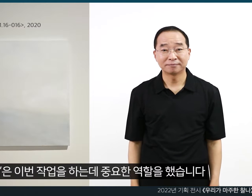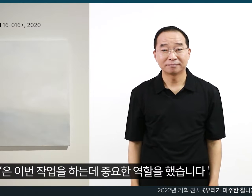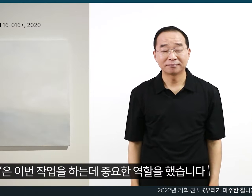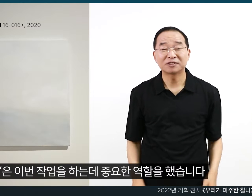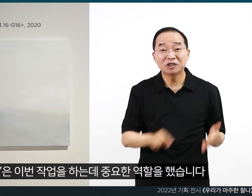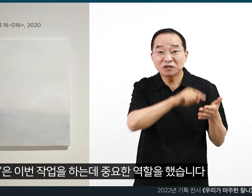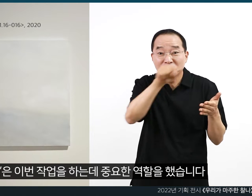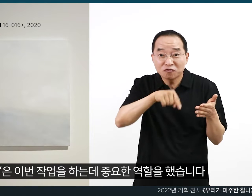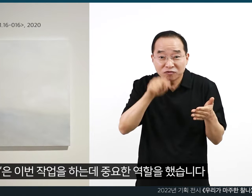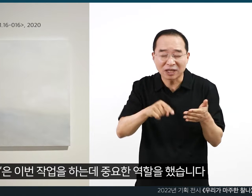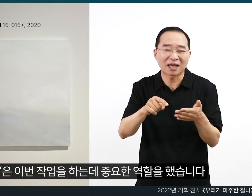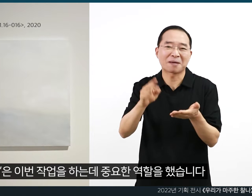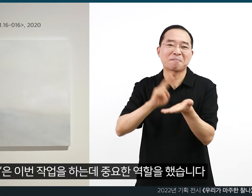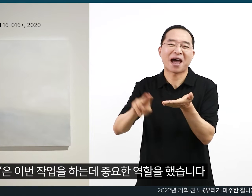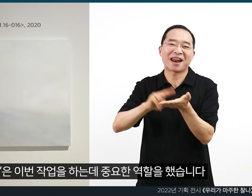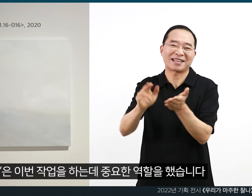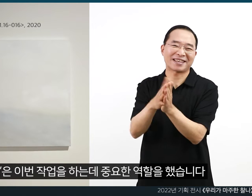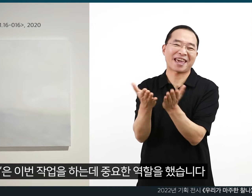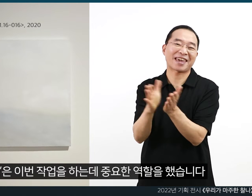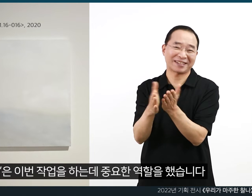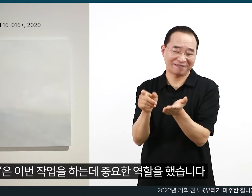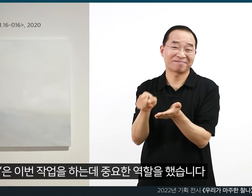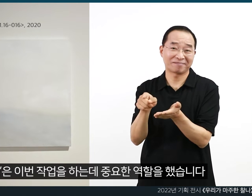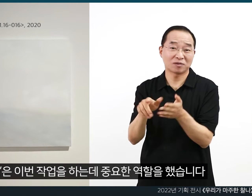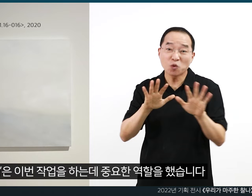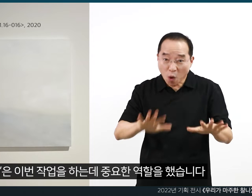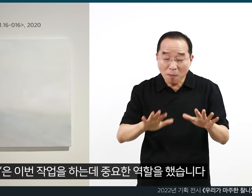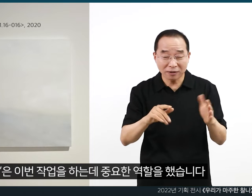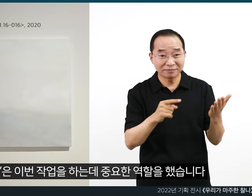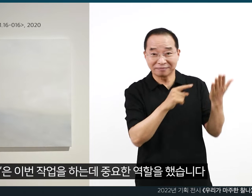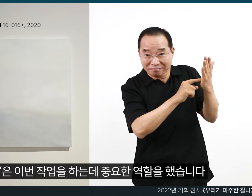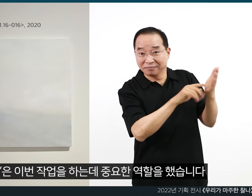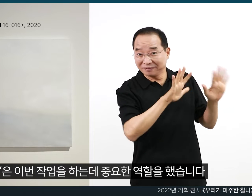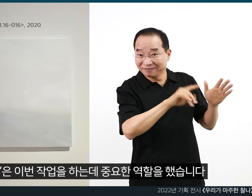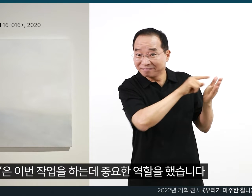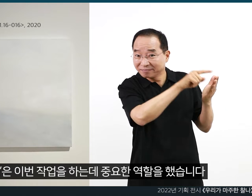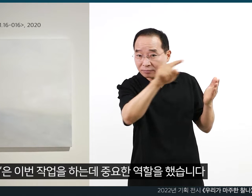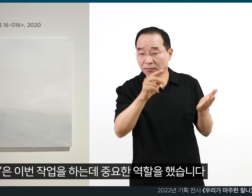그중 만화책은 이번 작업을 하는데 중요한